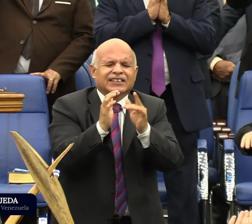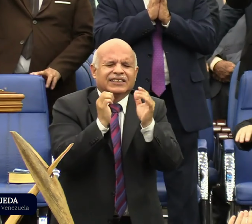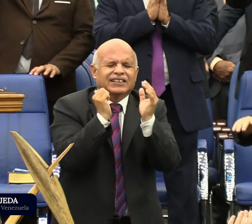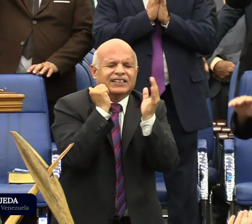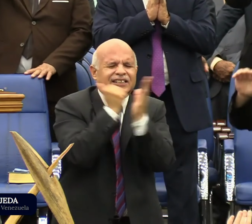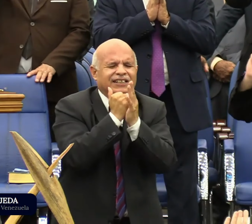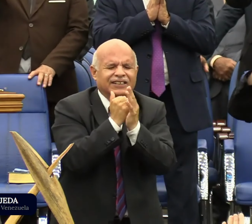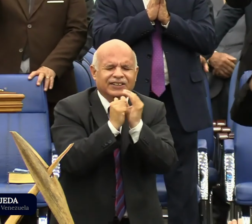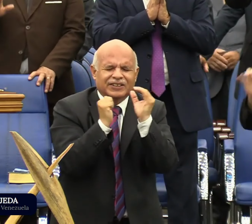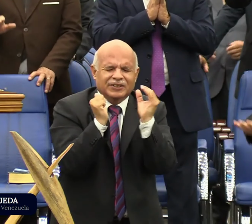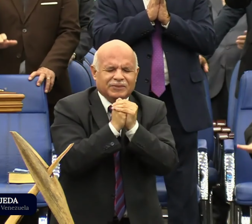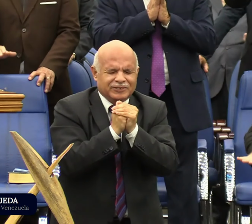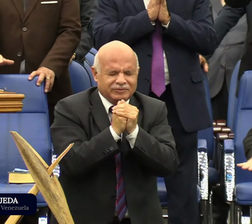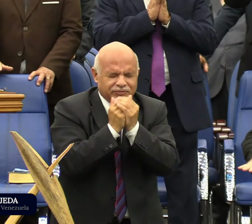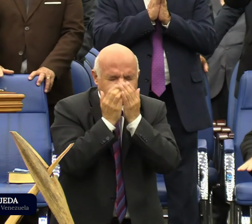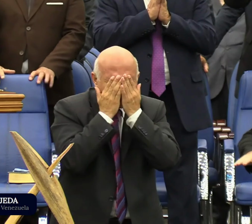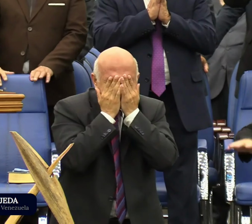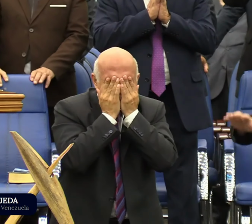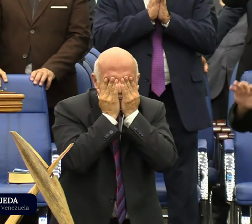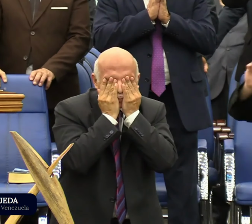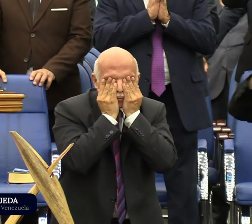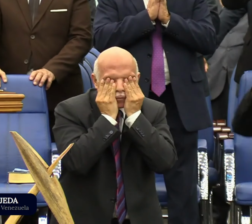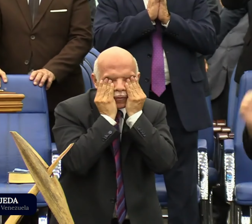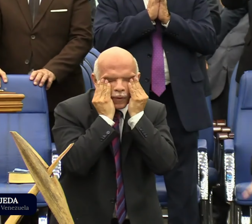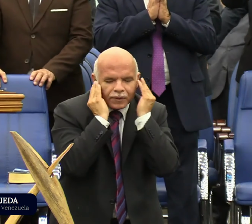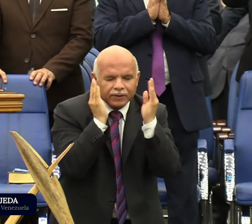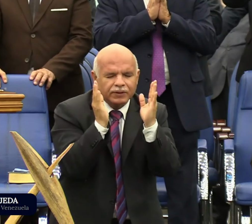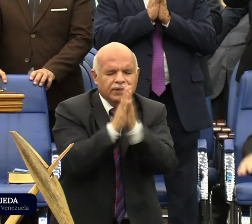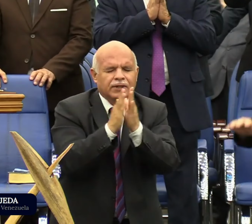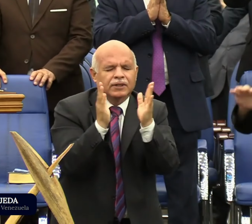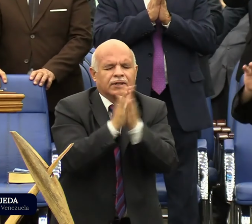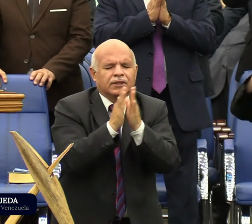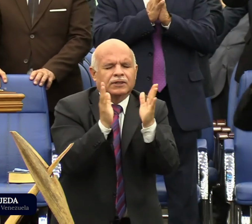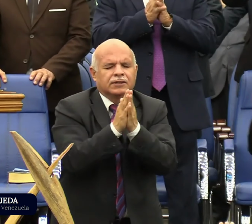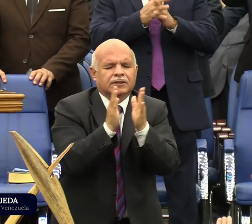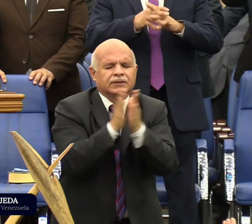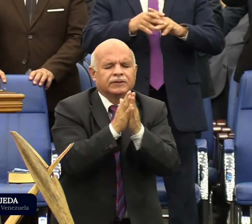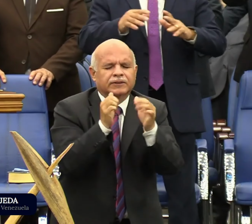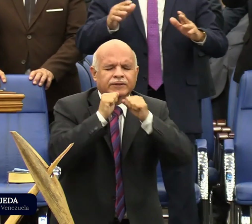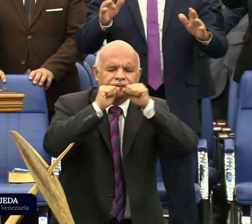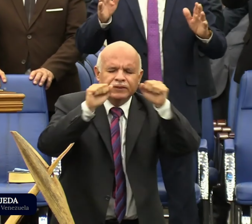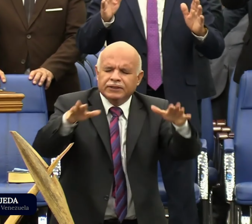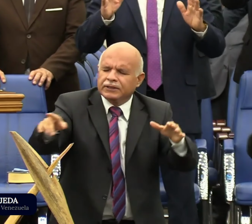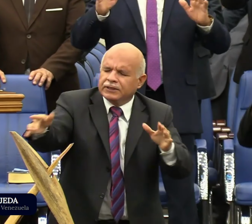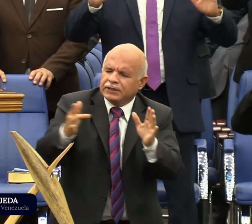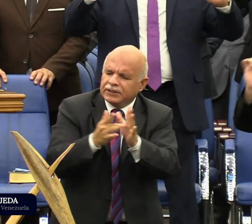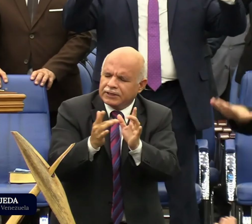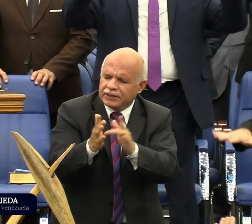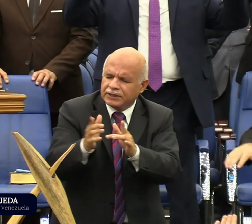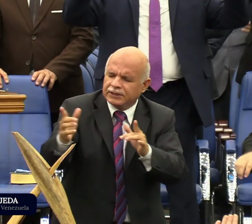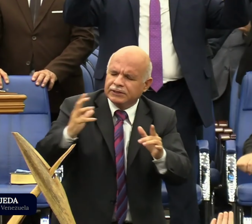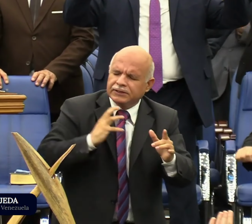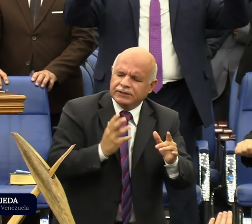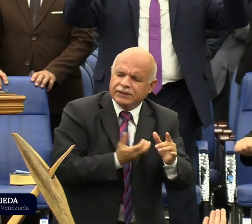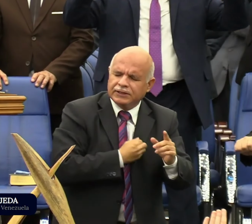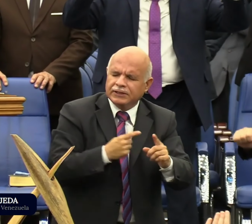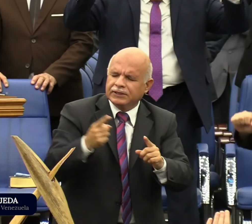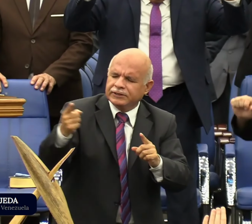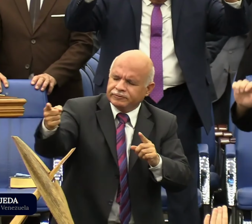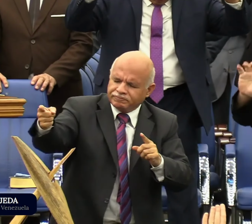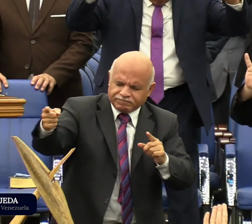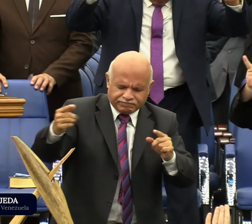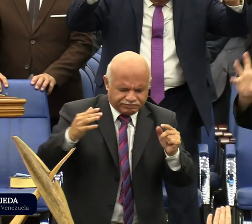eles, Jesus, venha sobre eles, amém, amém, clame sobre eles,